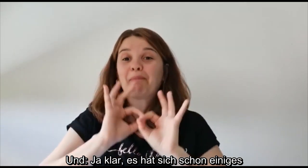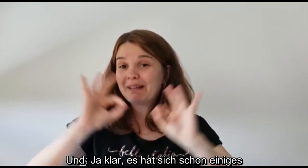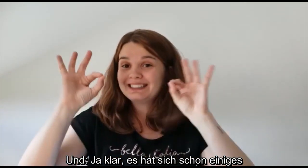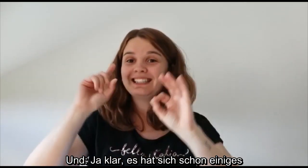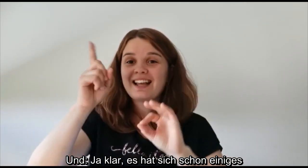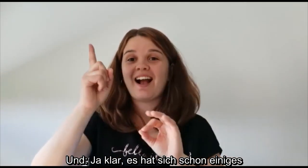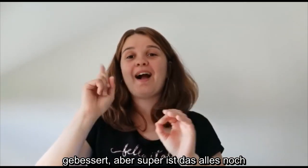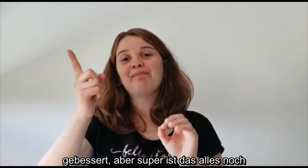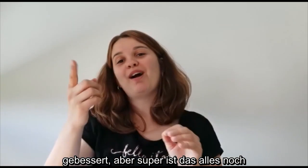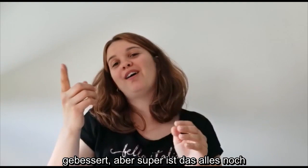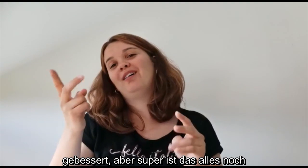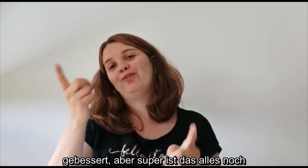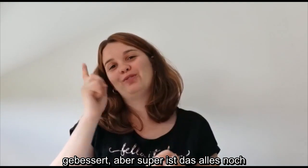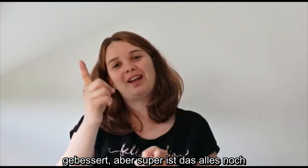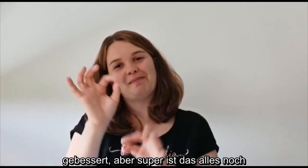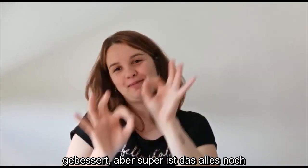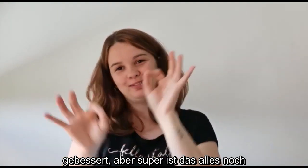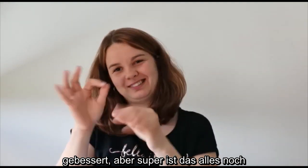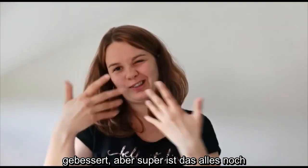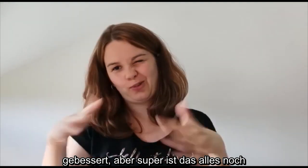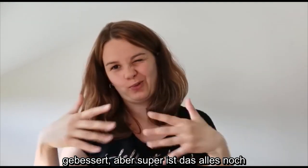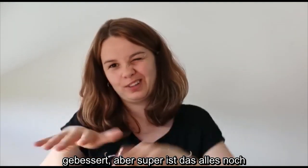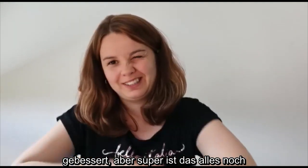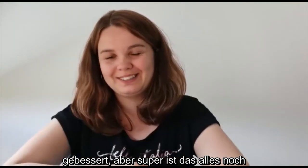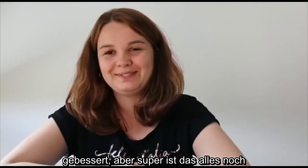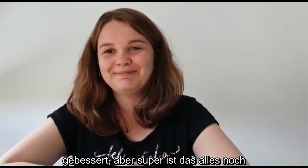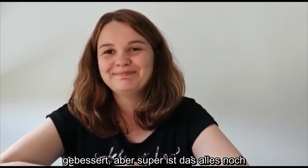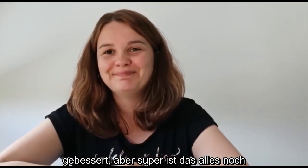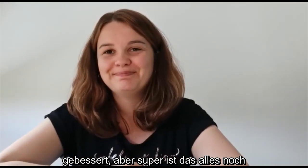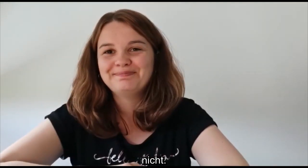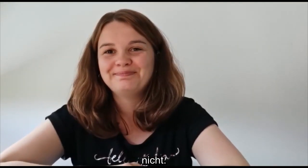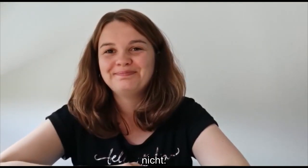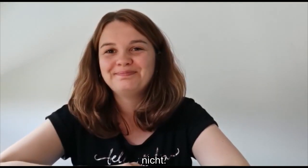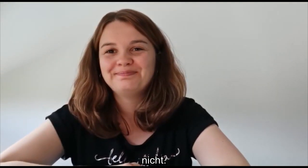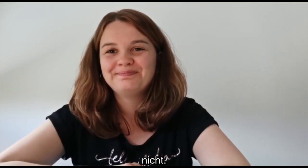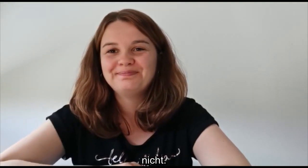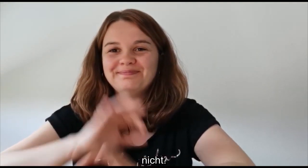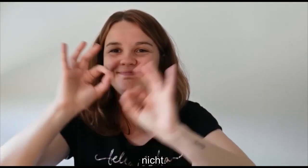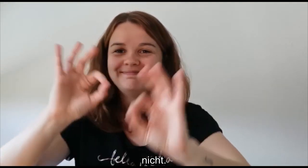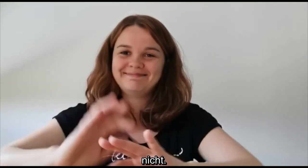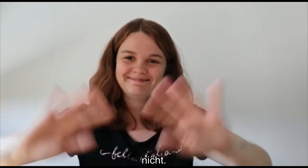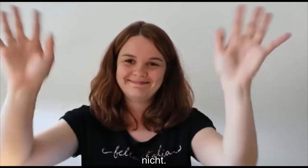Klar hat sich schon einiges gebessert Aber super ist das alles noch nicht